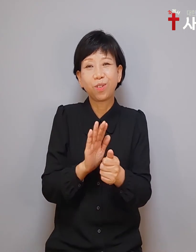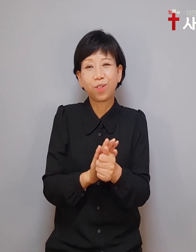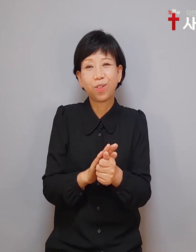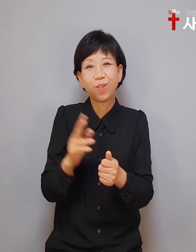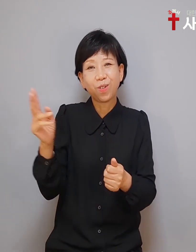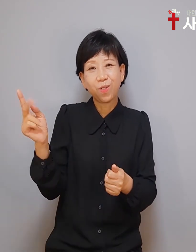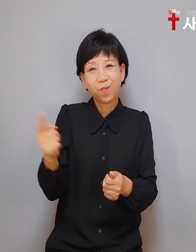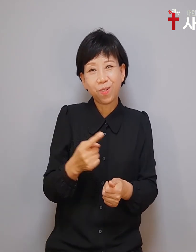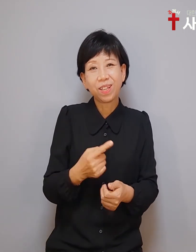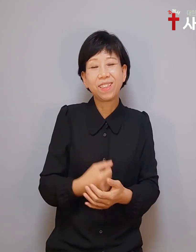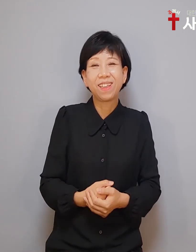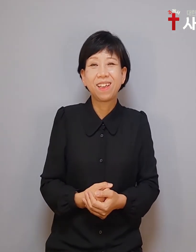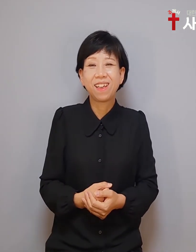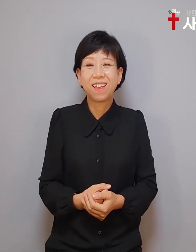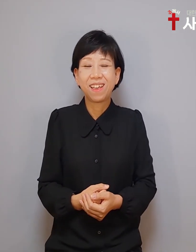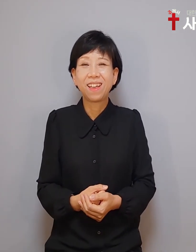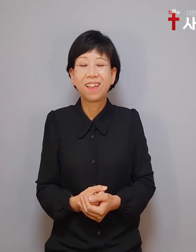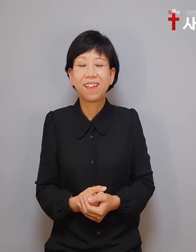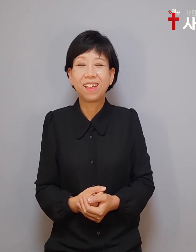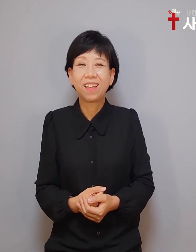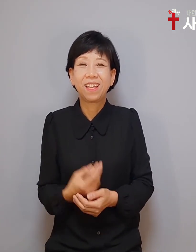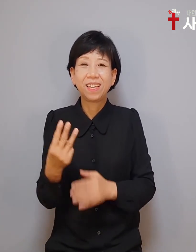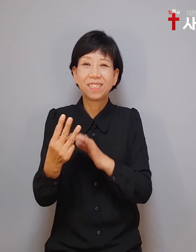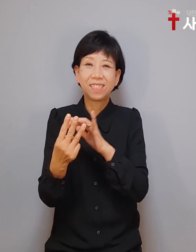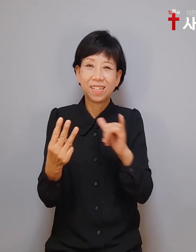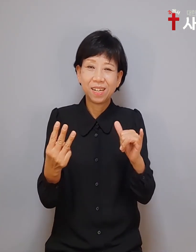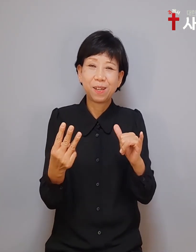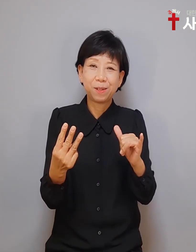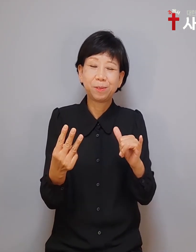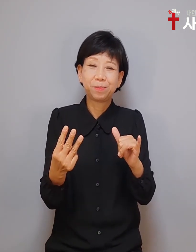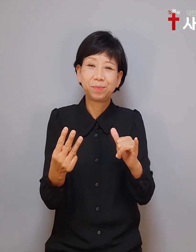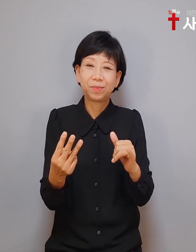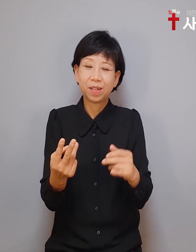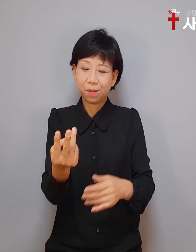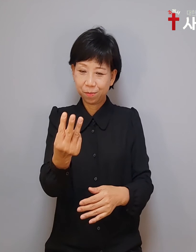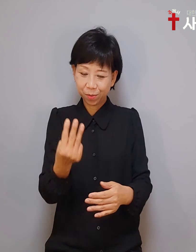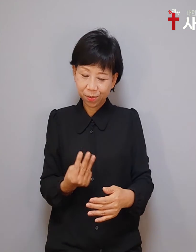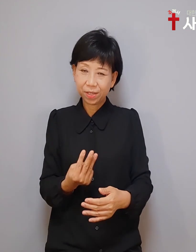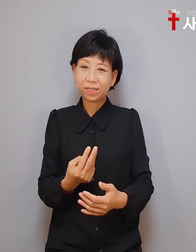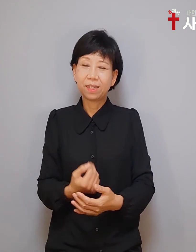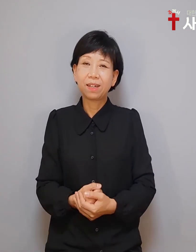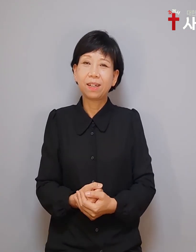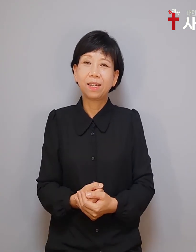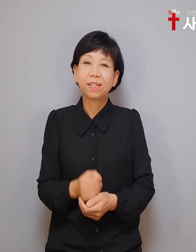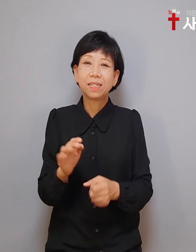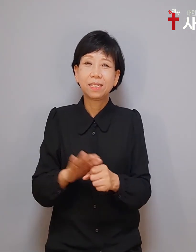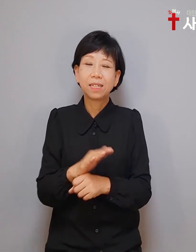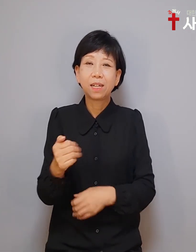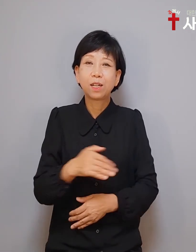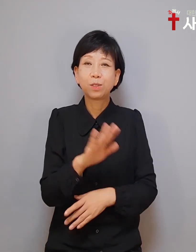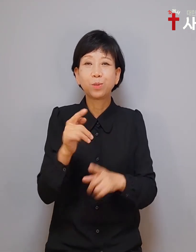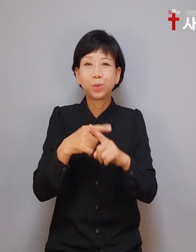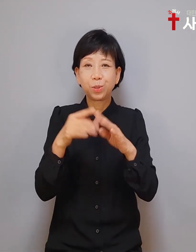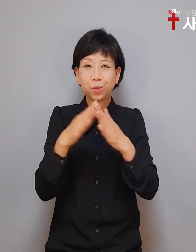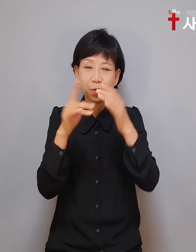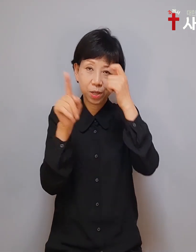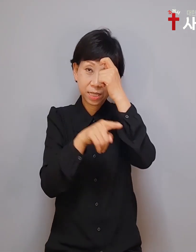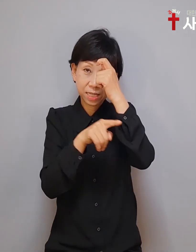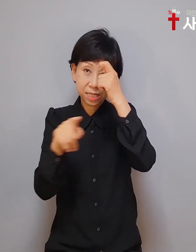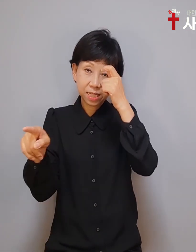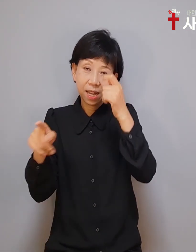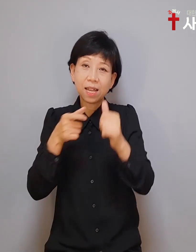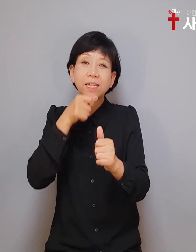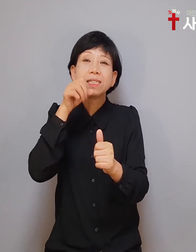보시고 우리 허장묵 성도님도 우리 또 정민희 지수도 이제 사랑하는 우리 교회 세례교인이 됐어요. 세례 받았어.